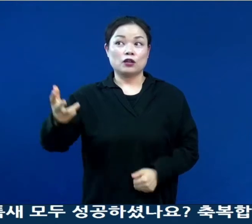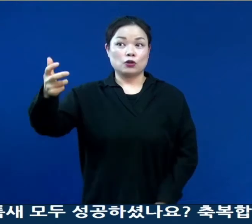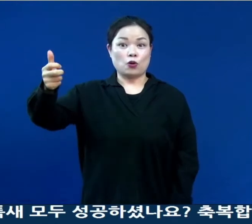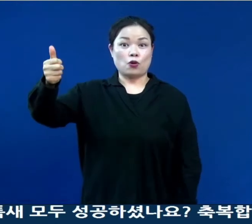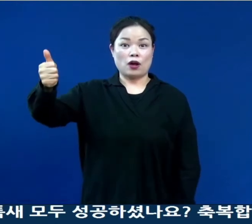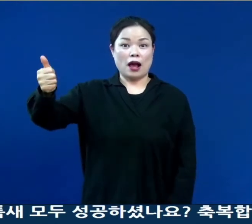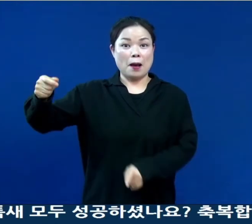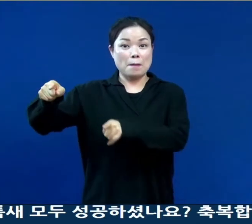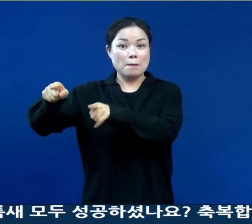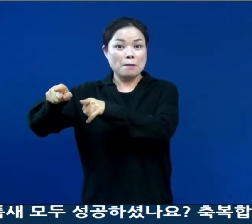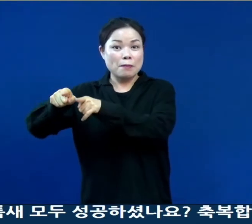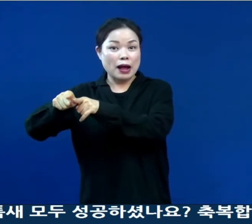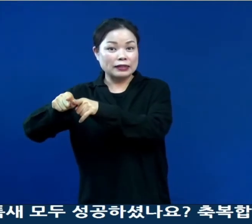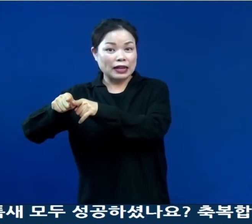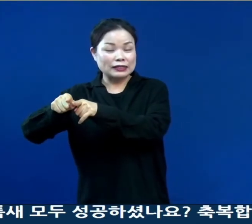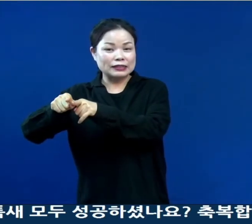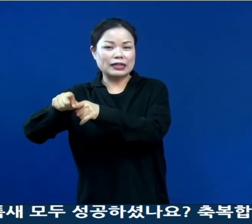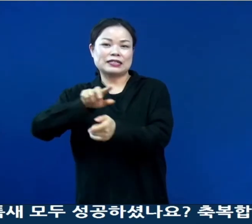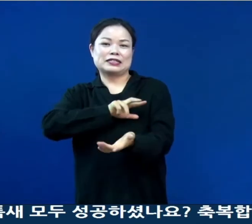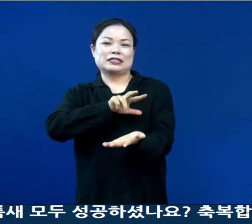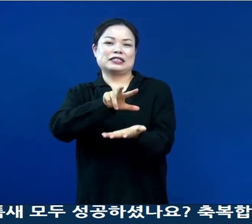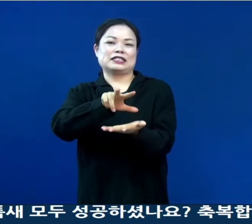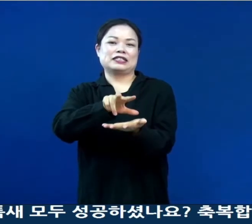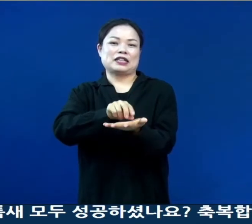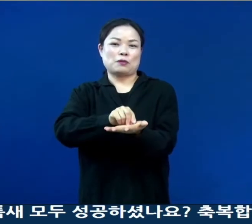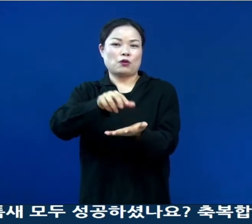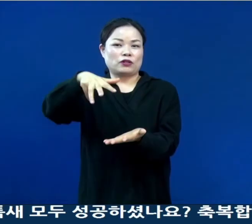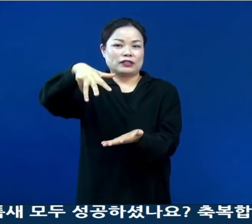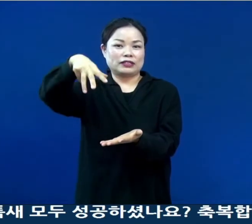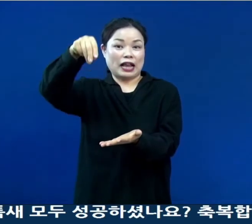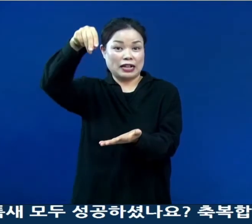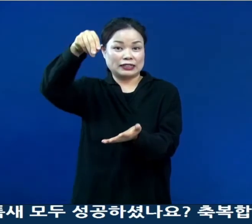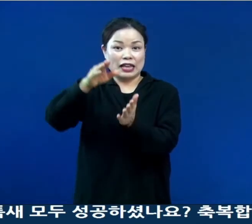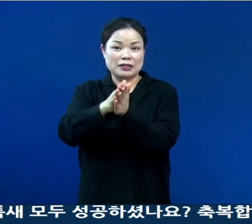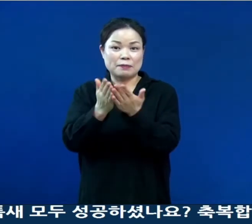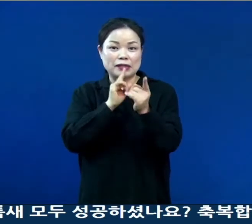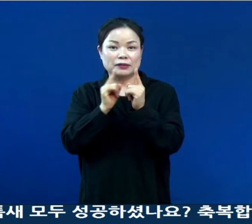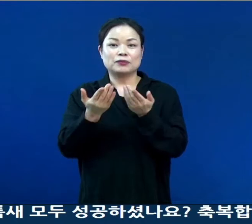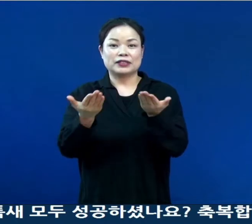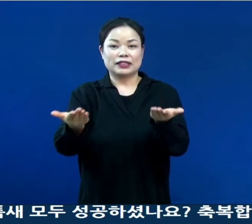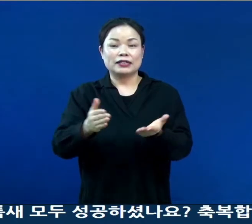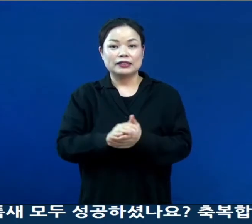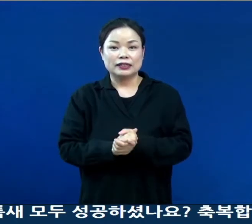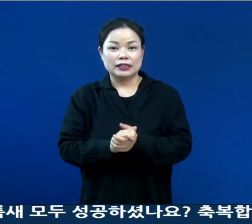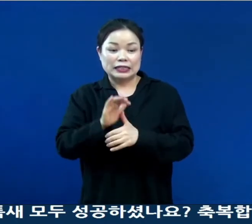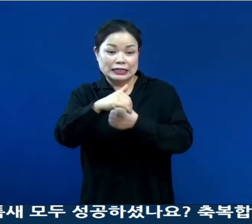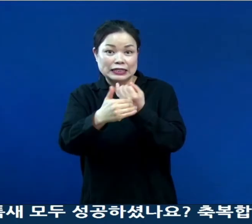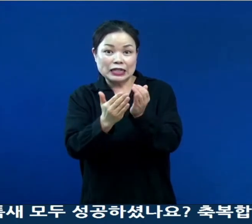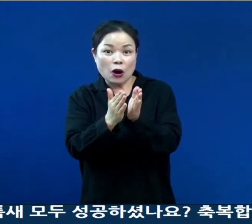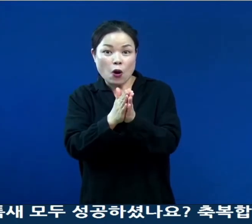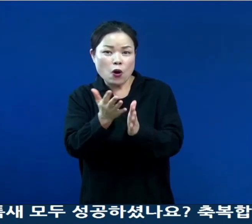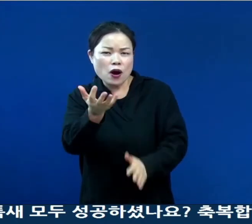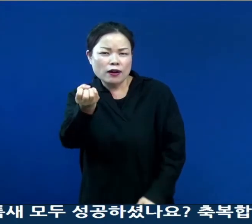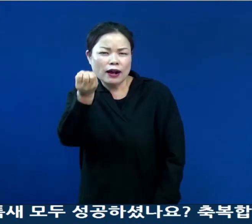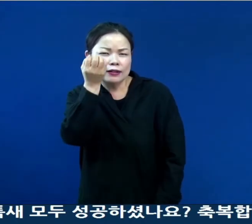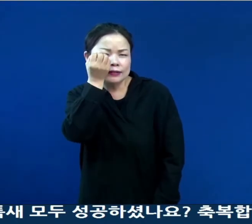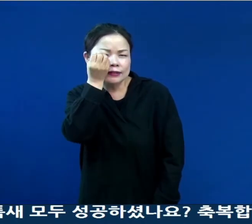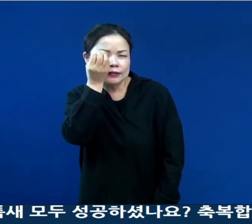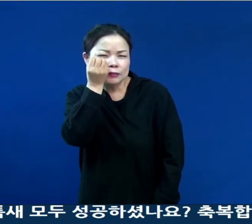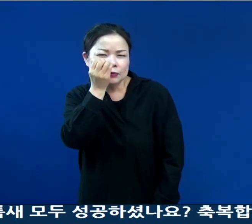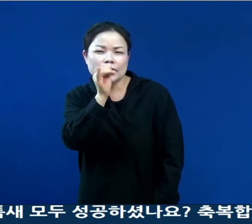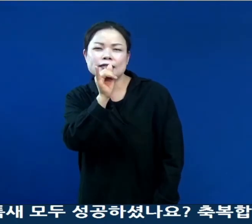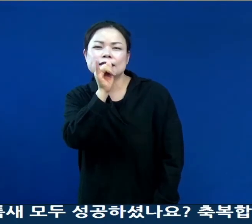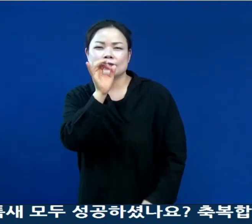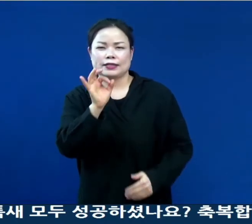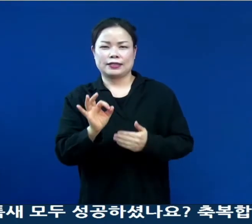여호와께서 함께 하심이라는 제목으로 창세기 말씀을 함께 나누겠습니다. 성경이 가지는 신비 중에 하나가